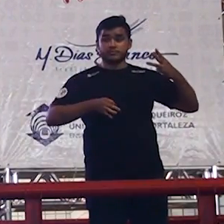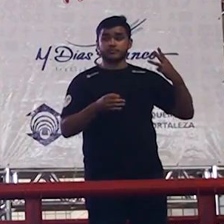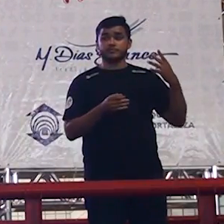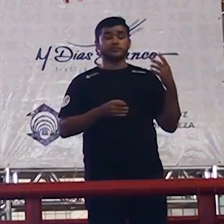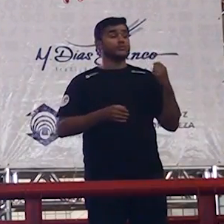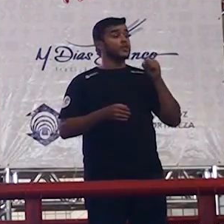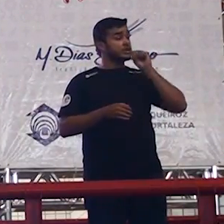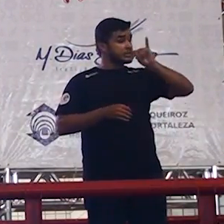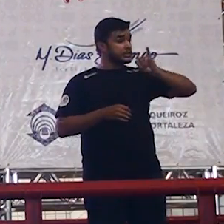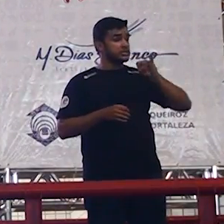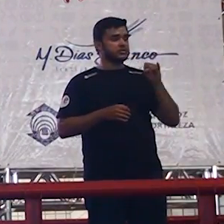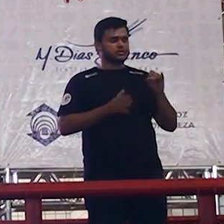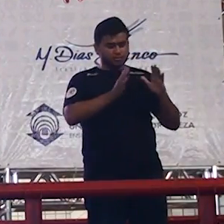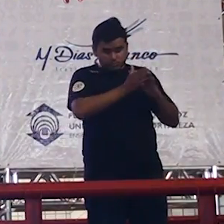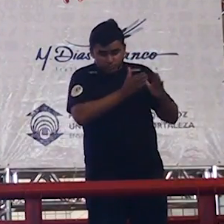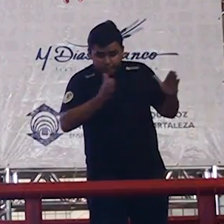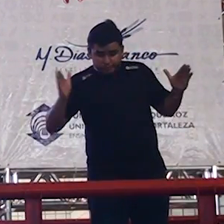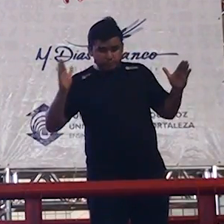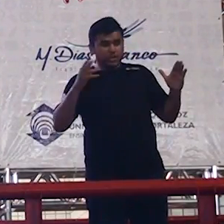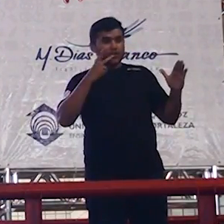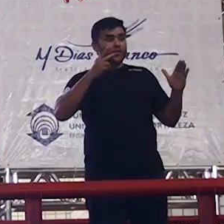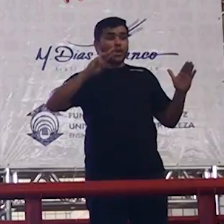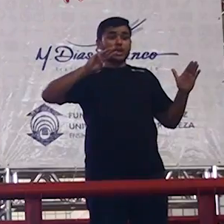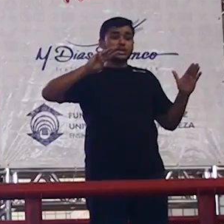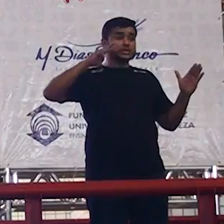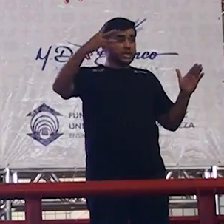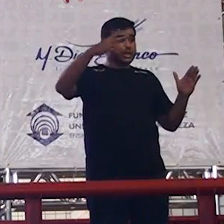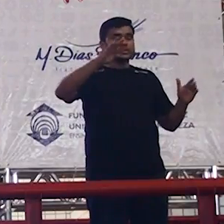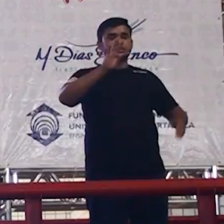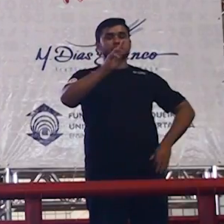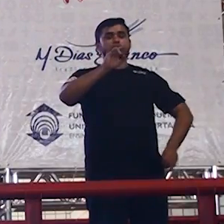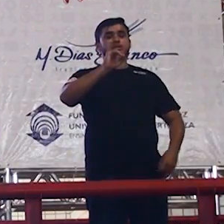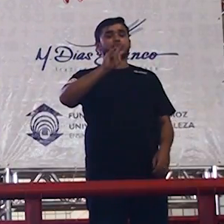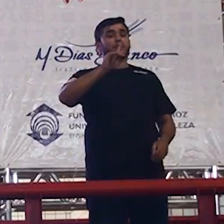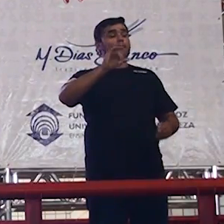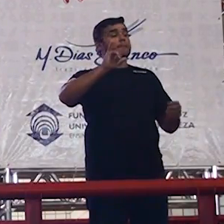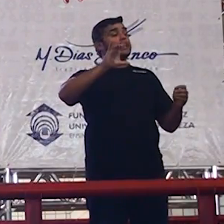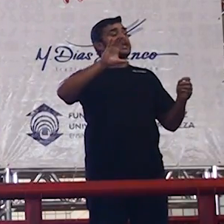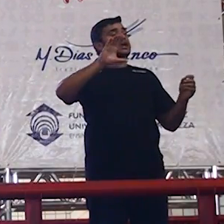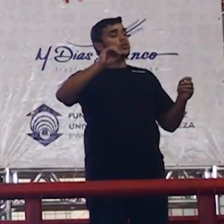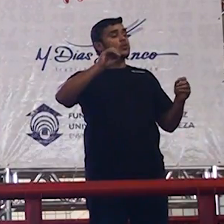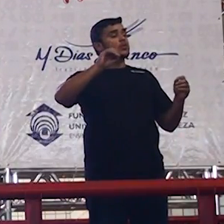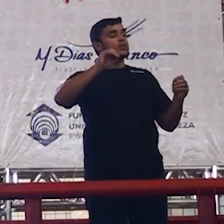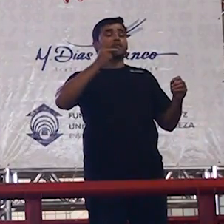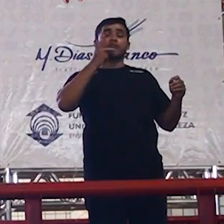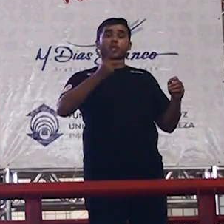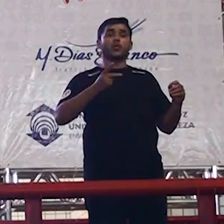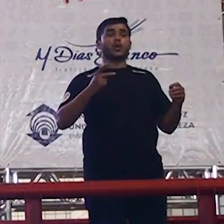Se um lado triplica, isso em relação à área,